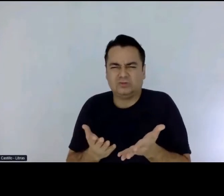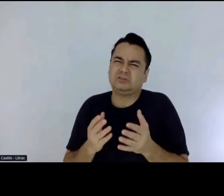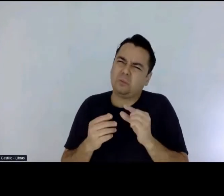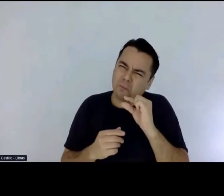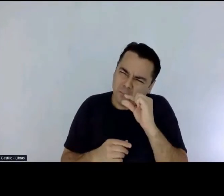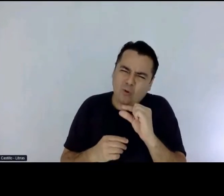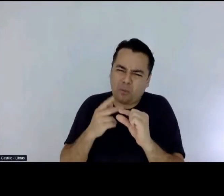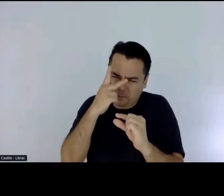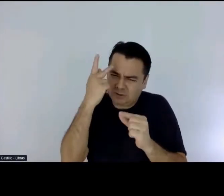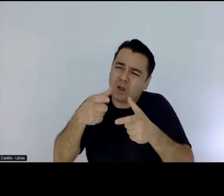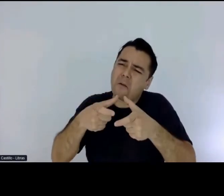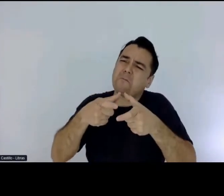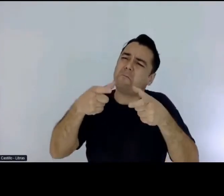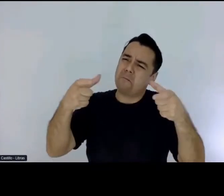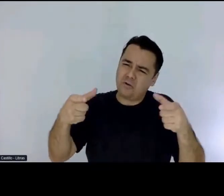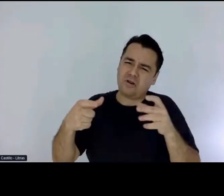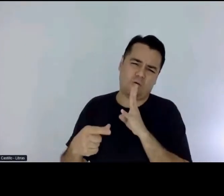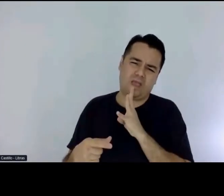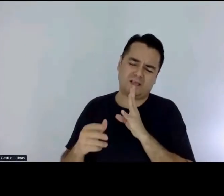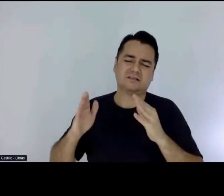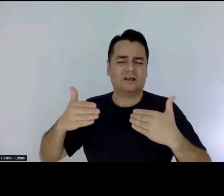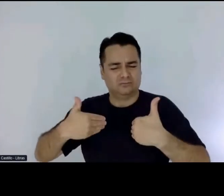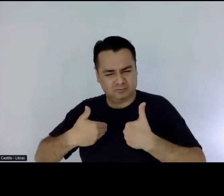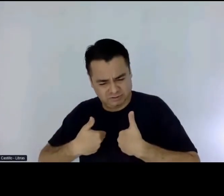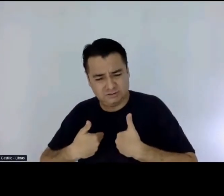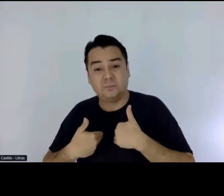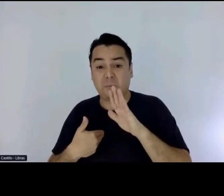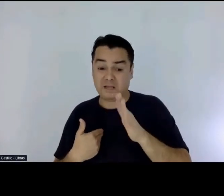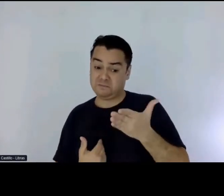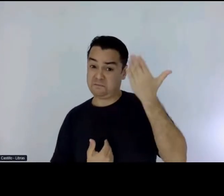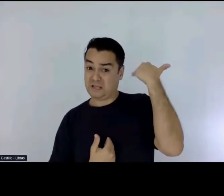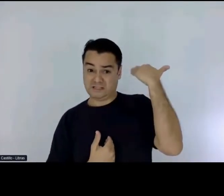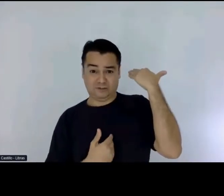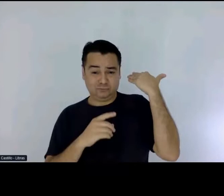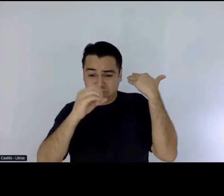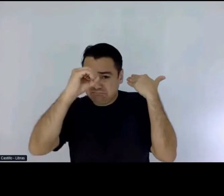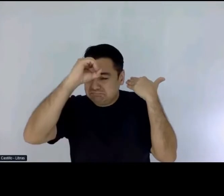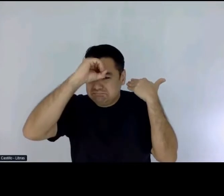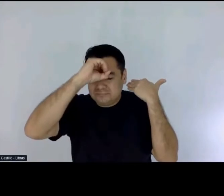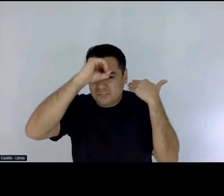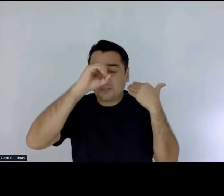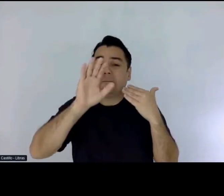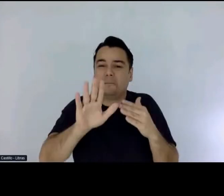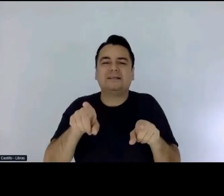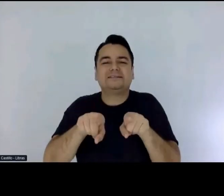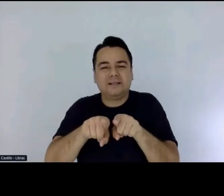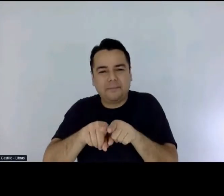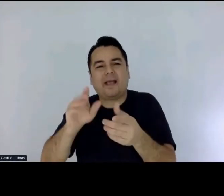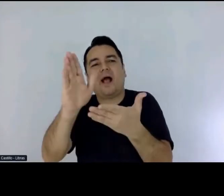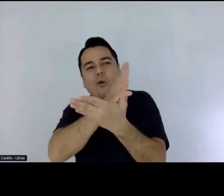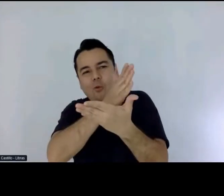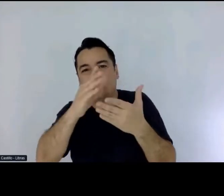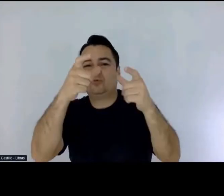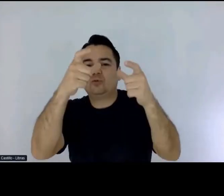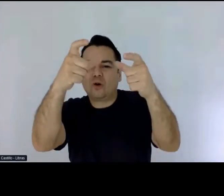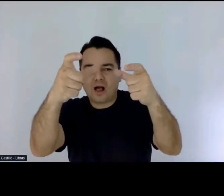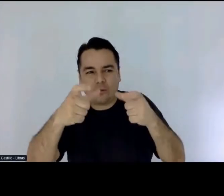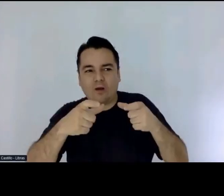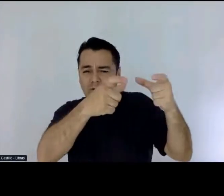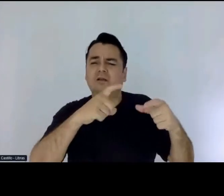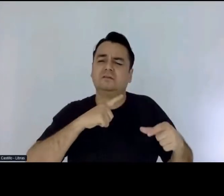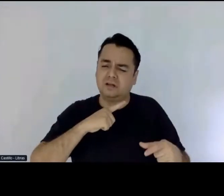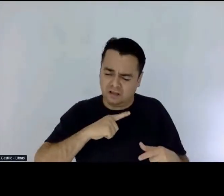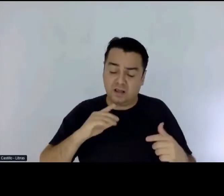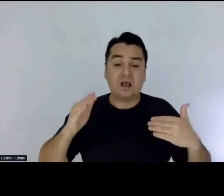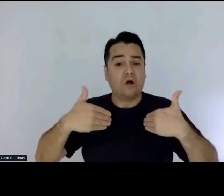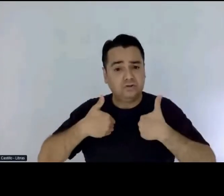menos de ser em nosso país, mas ainda em determinadas regiões é desta maneira, e a gente tem